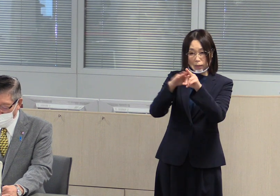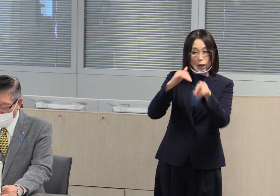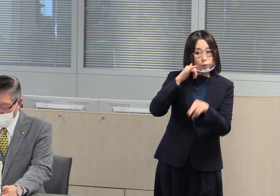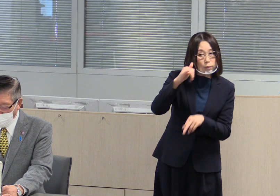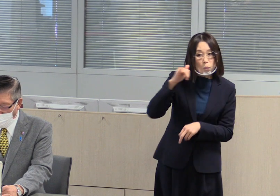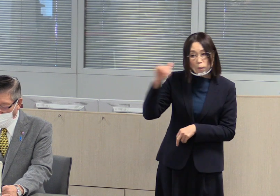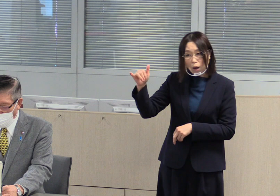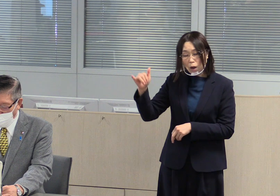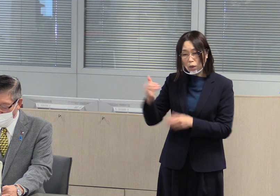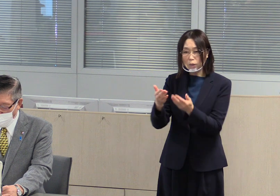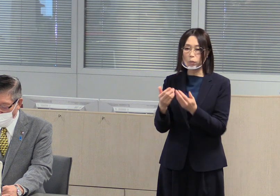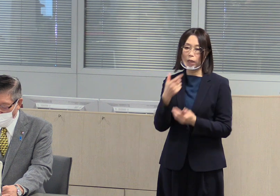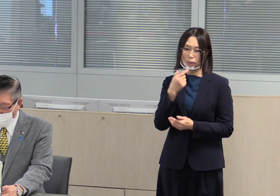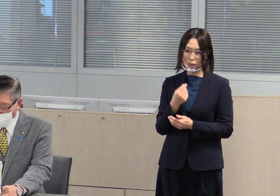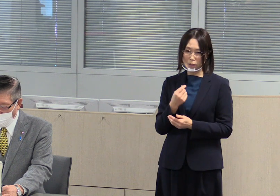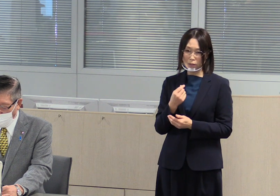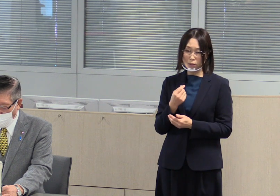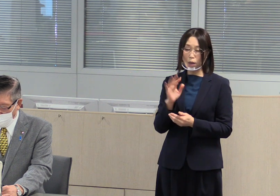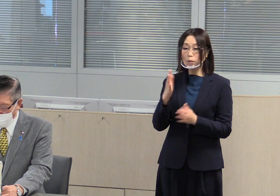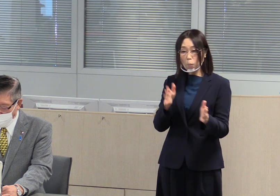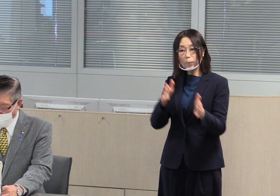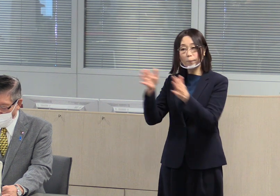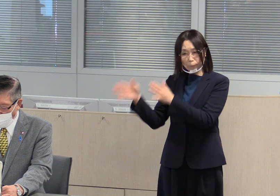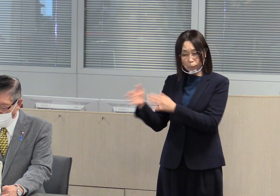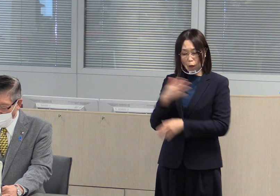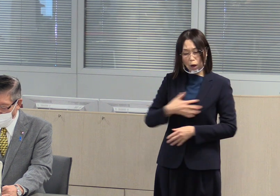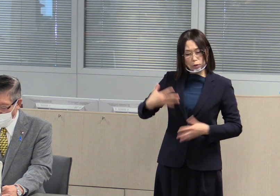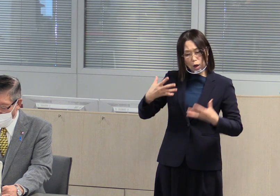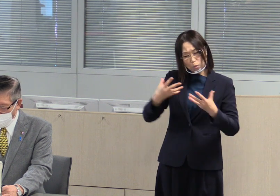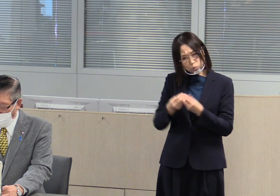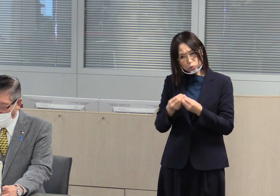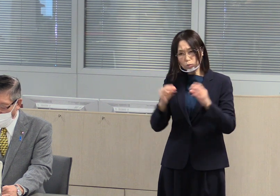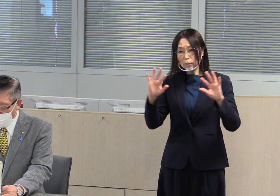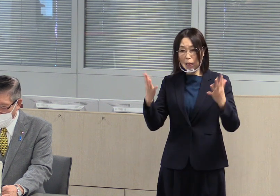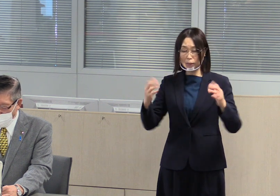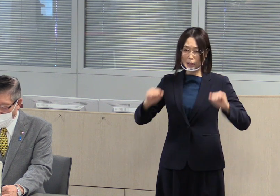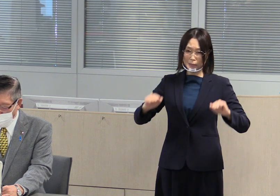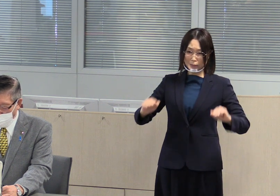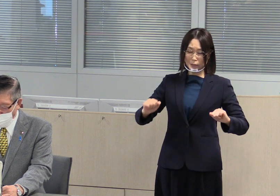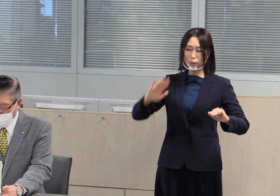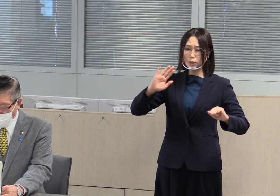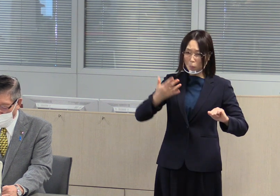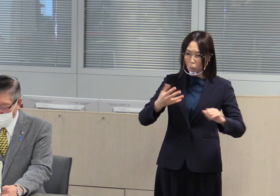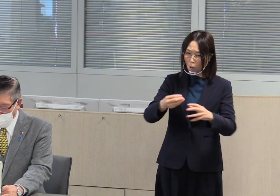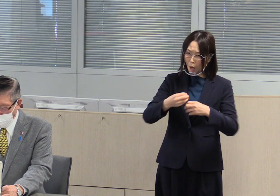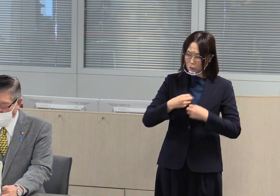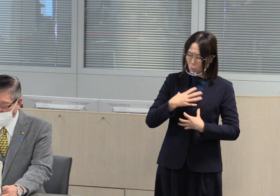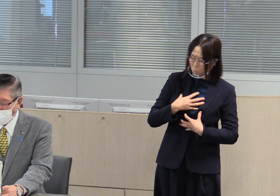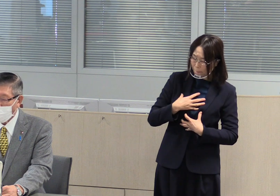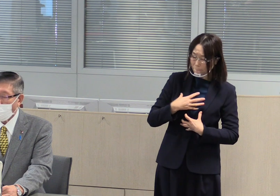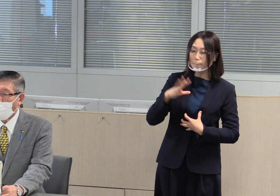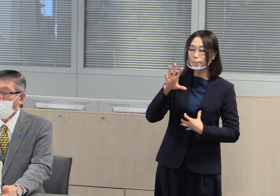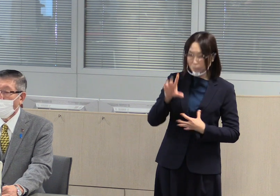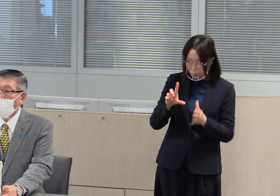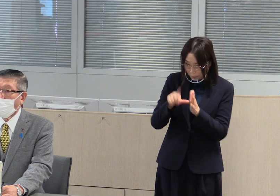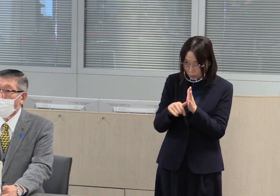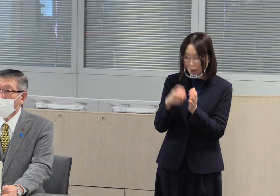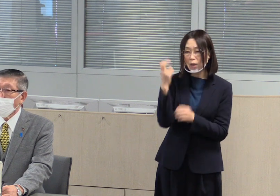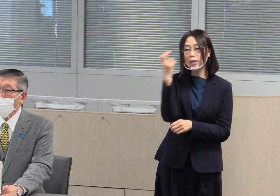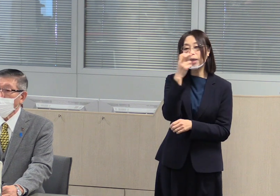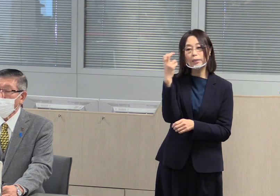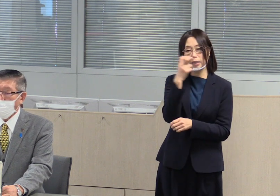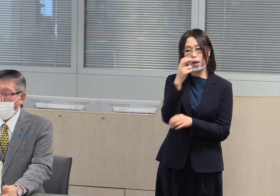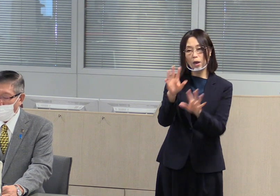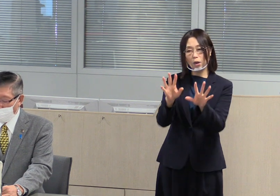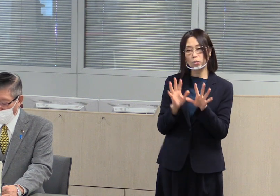い環境になるなど無症状でも感染不安を感じる場合には検査を受けるようにお願いいたします。